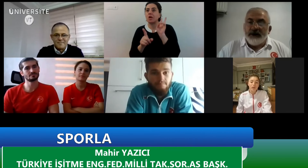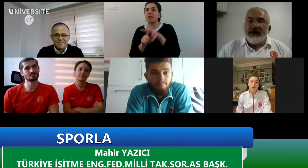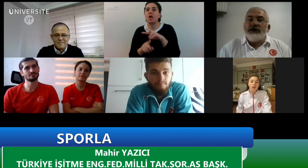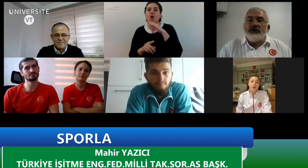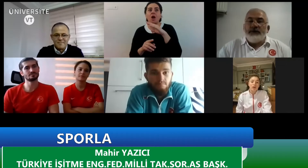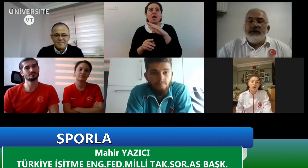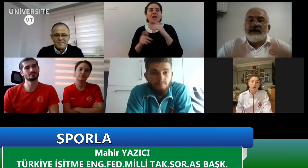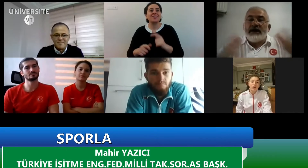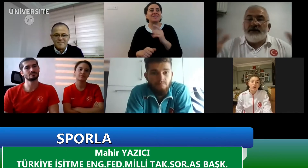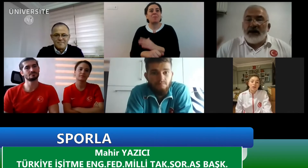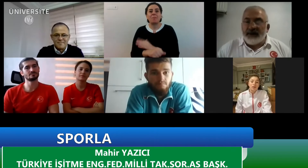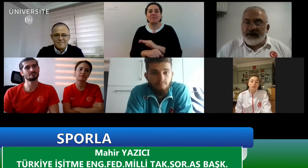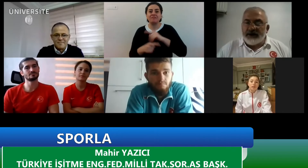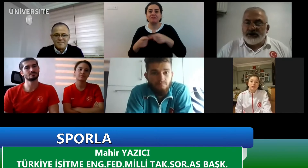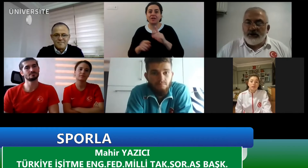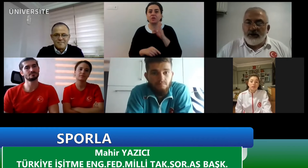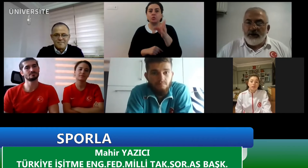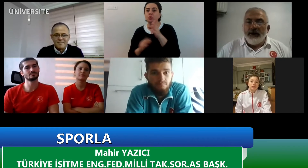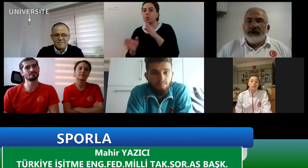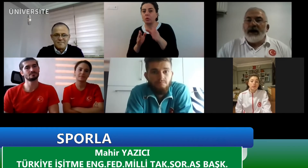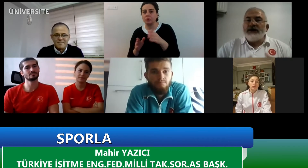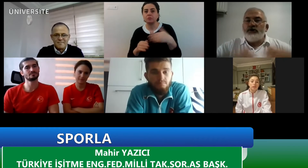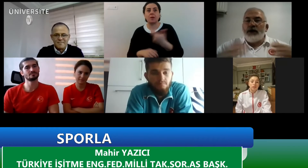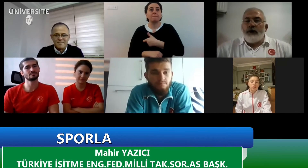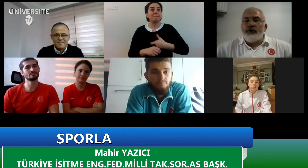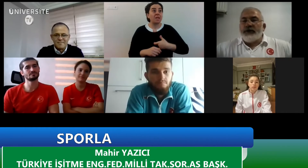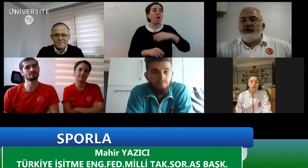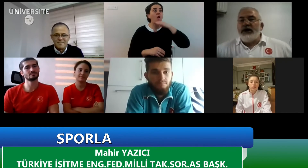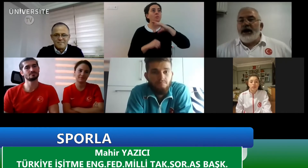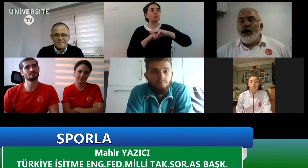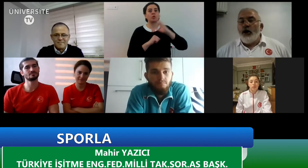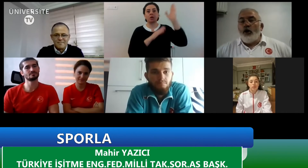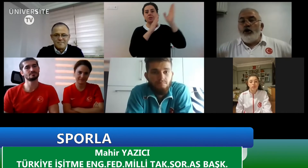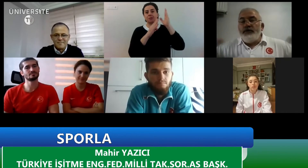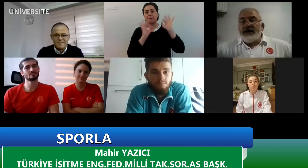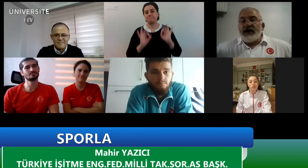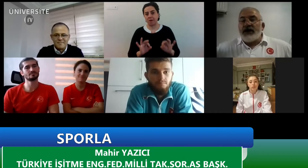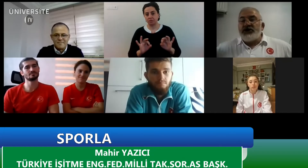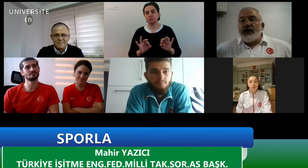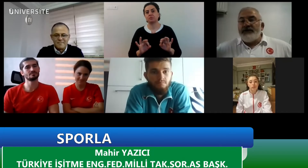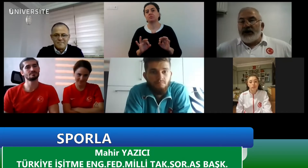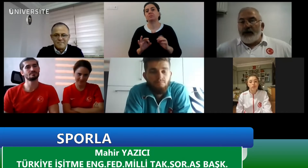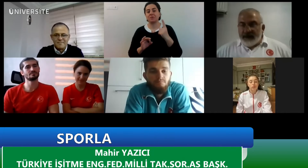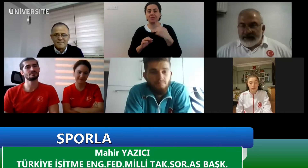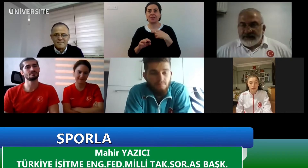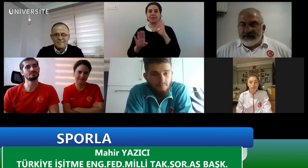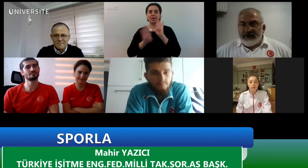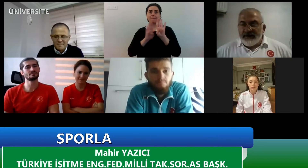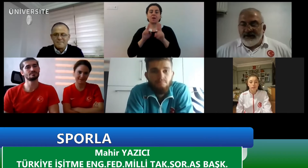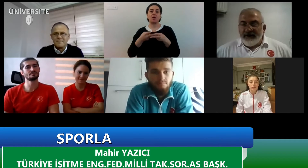açılıyor. Daha sonra milli takım kamplarına açılıyor. Daha sonra Avrupa, dünya olimpiyata açılan bir kapı